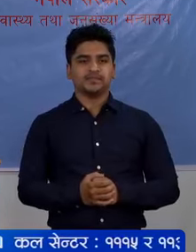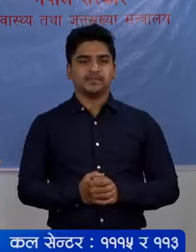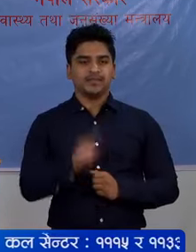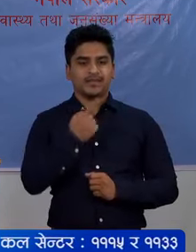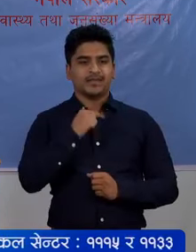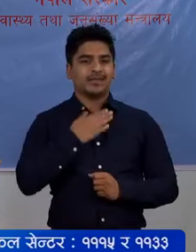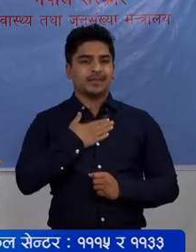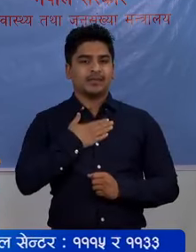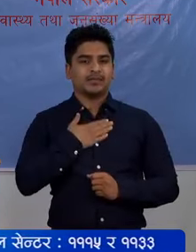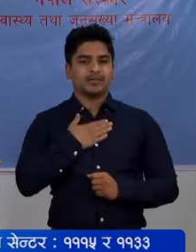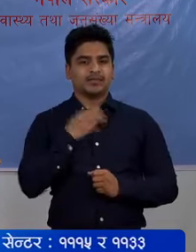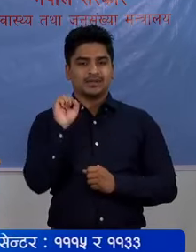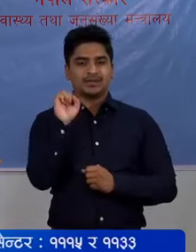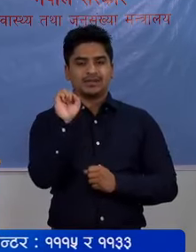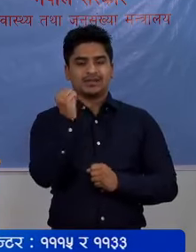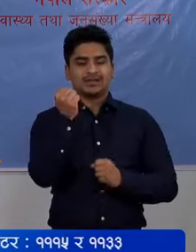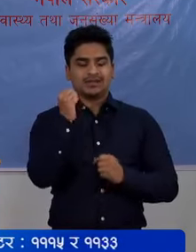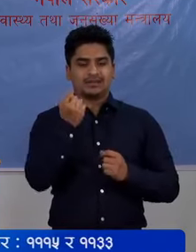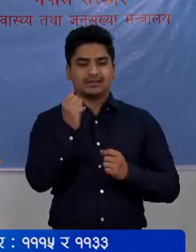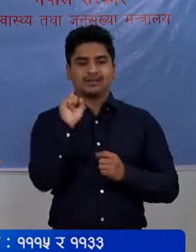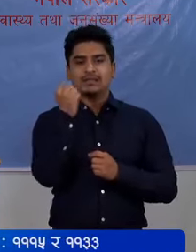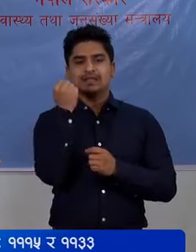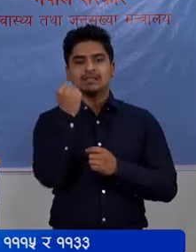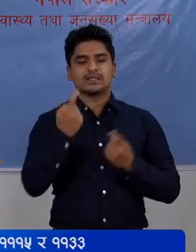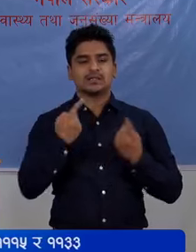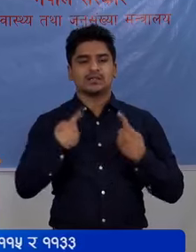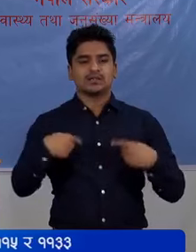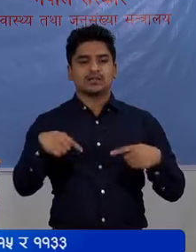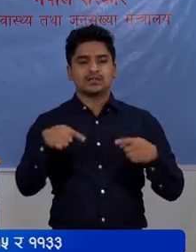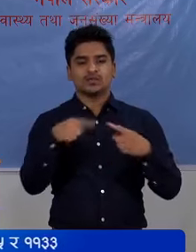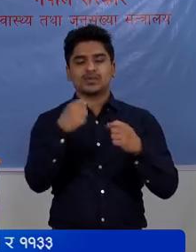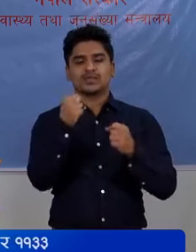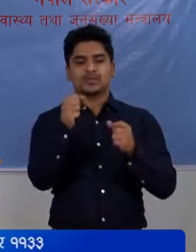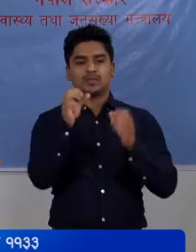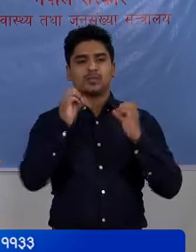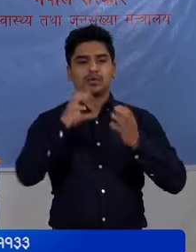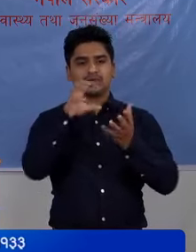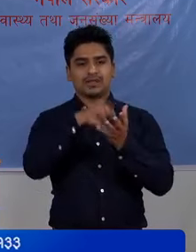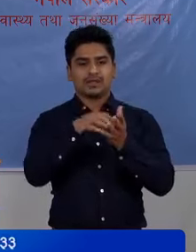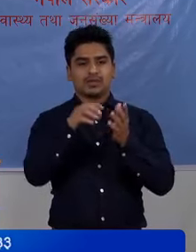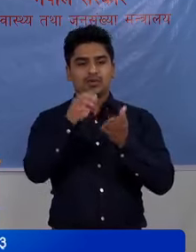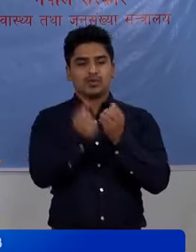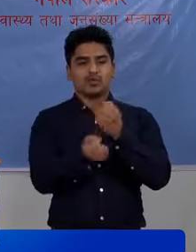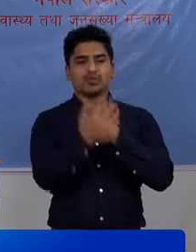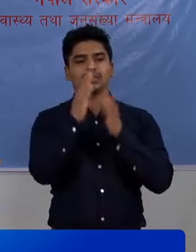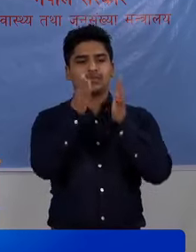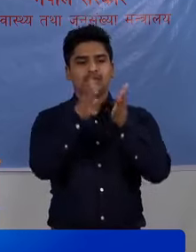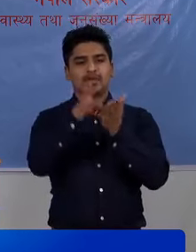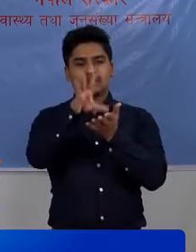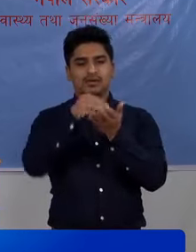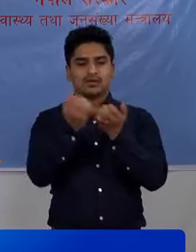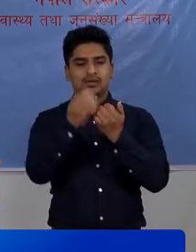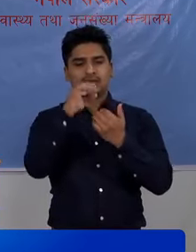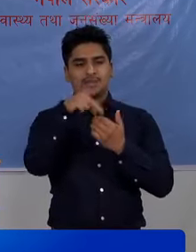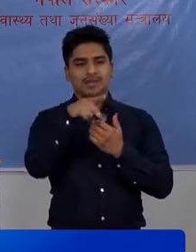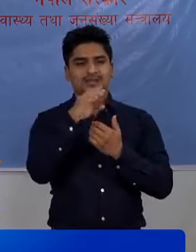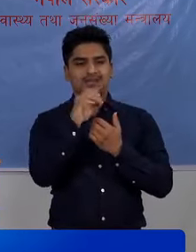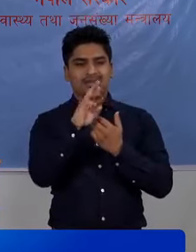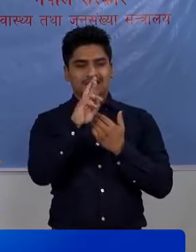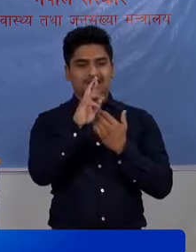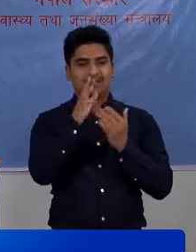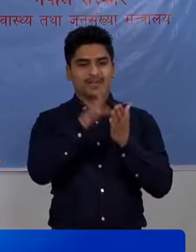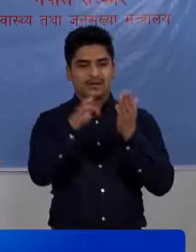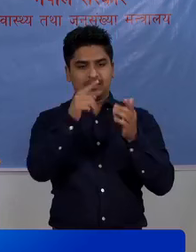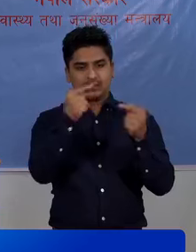हम्रो राष्टे जन्स्वास्ते पर्योक्षाला मा उदैपूर बाट संकलन गरियेको PCR विदी बाट गरियेको